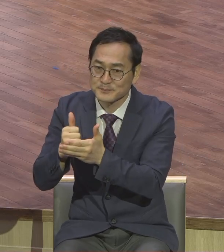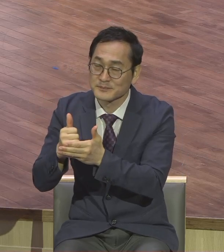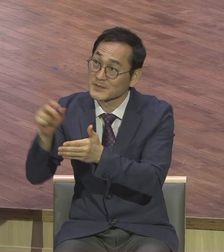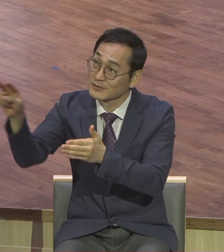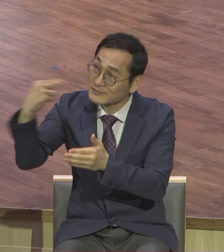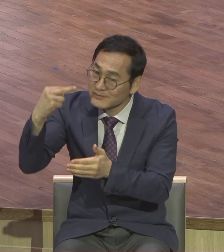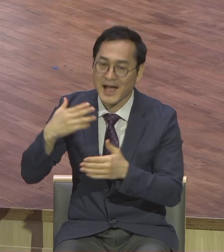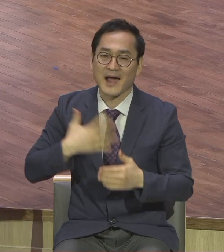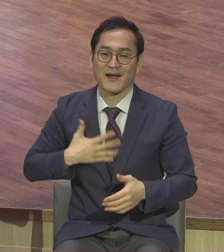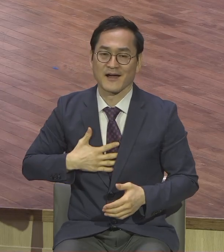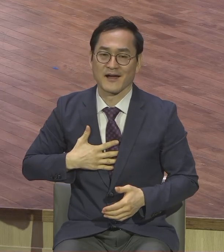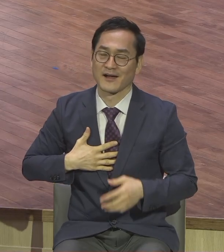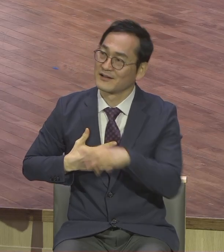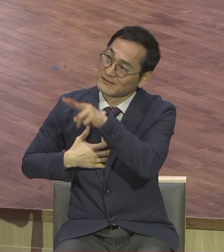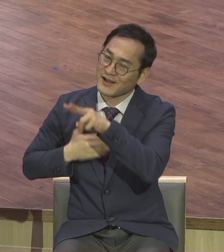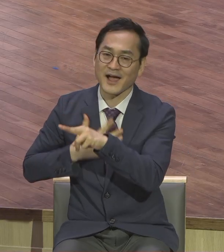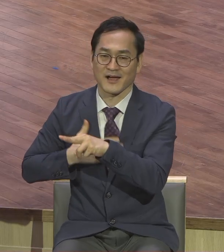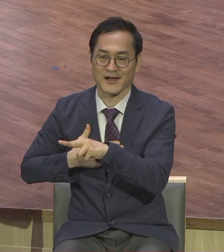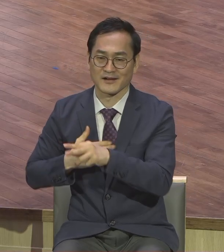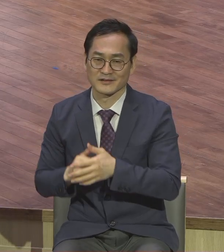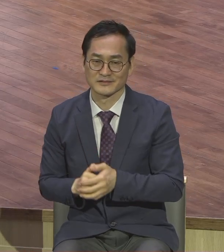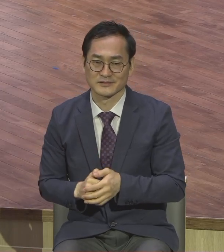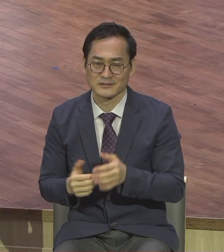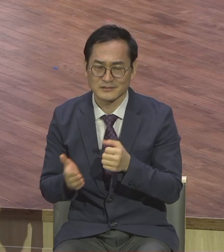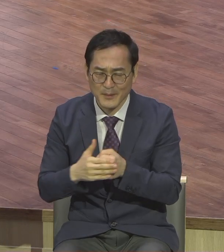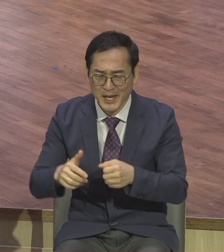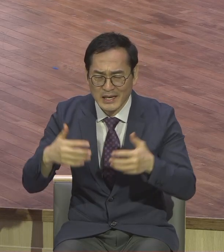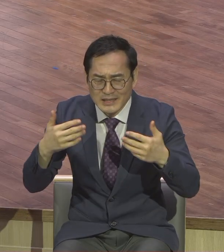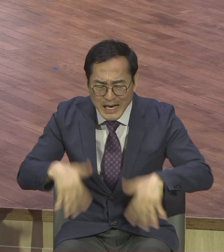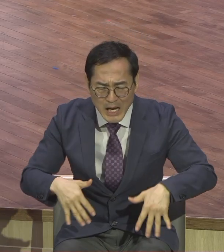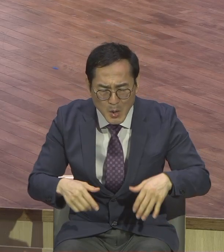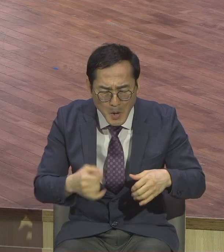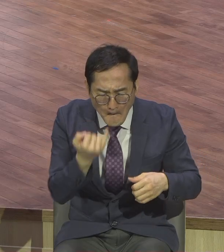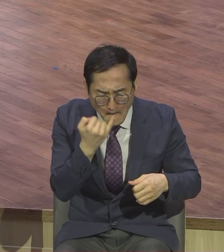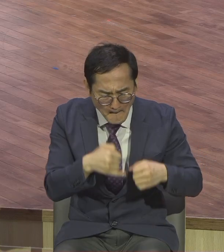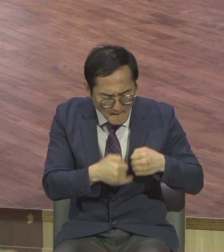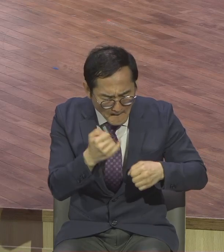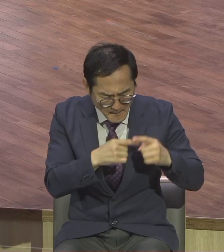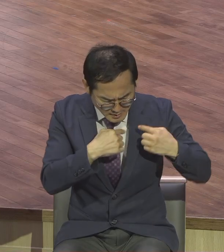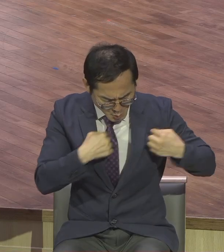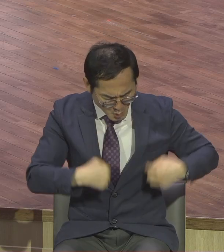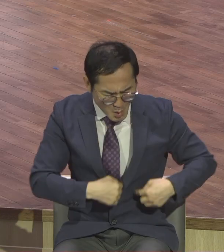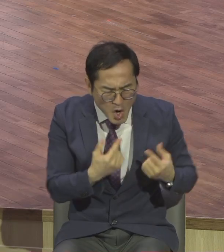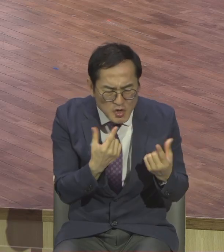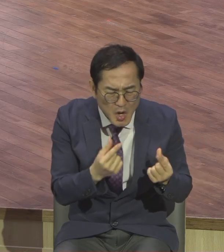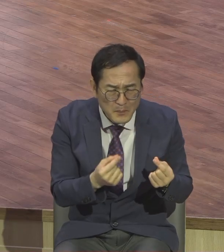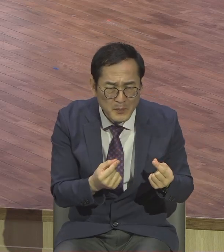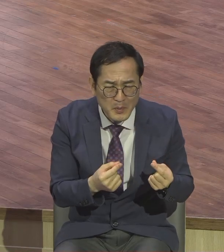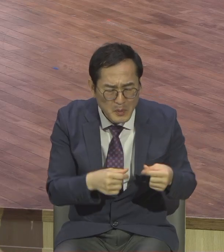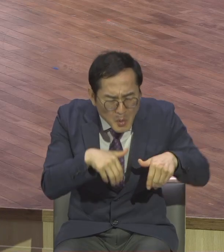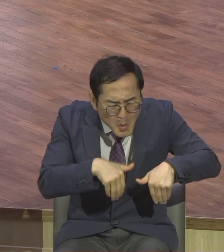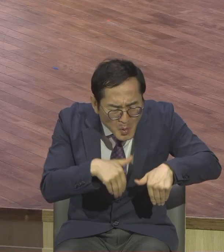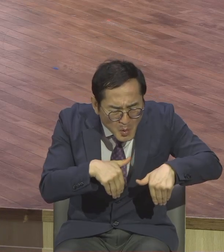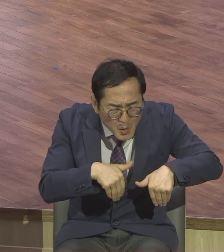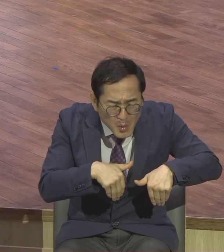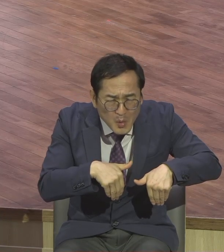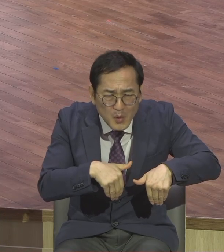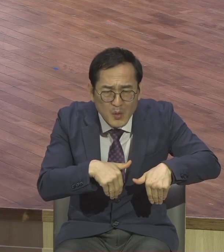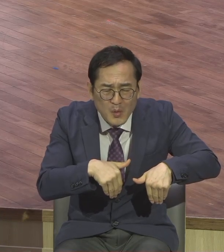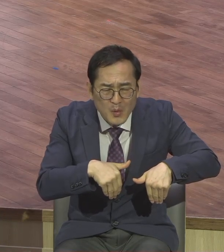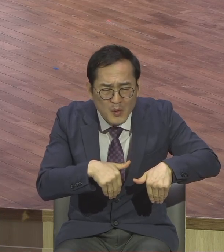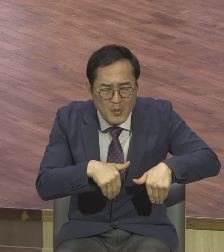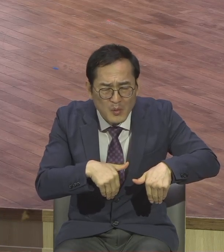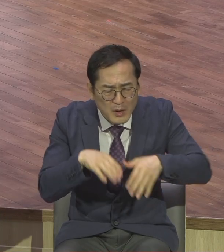바 되었거늘 어찌하여 다시 약하고 천박한 초등학문으로 돌아가서 다시 그들에게 종노릇 하려